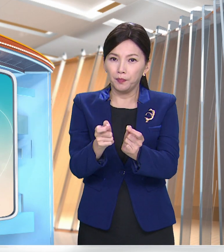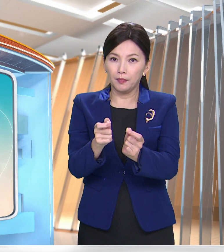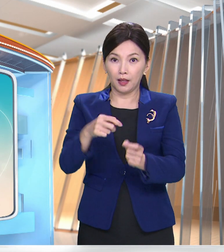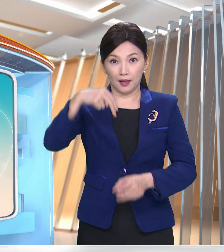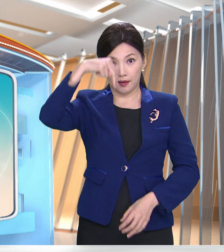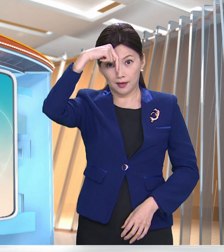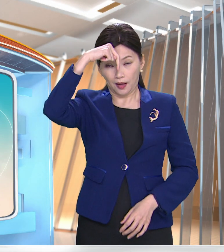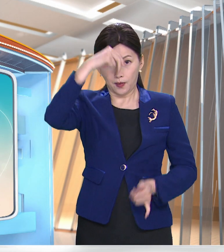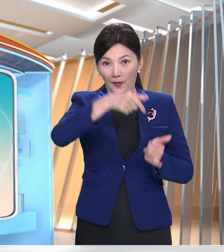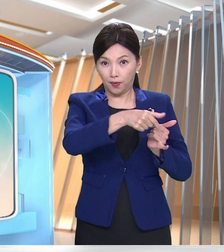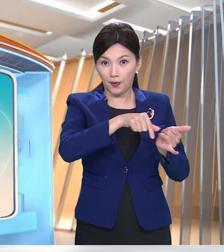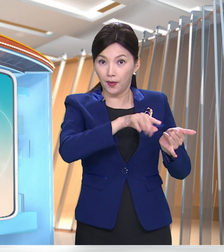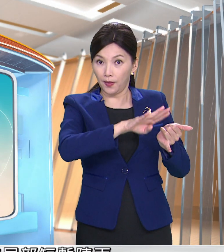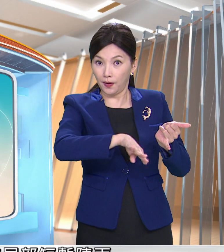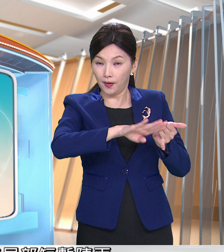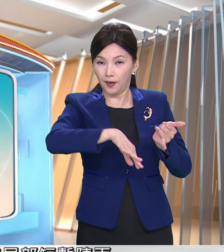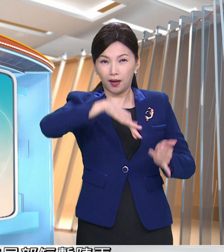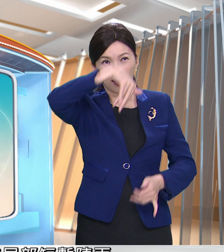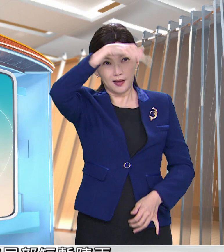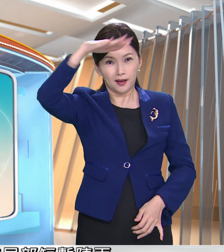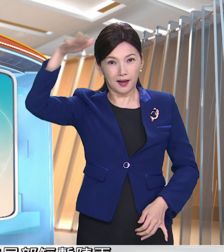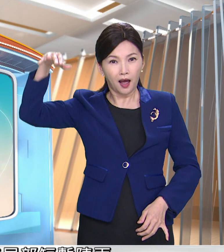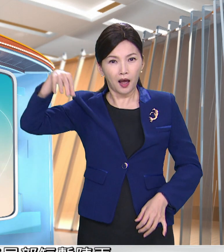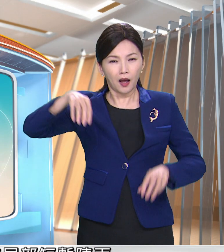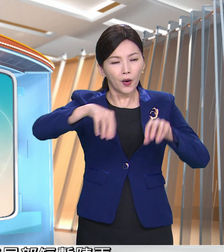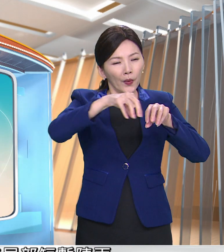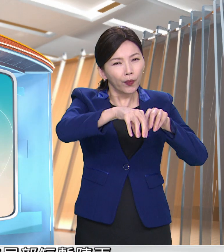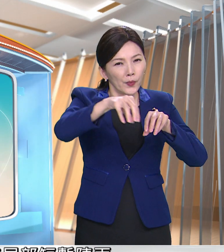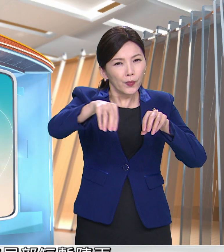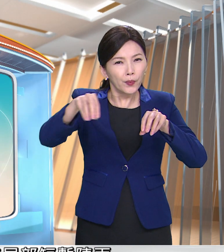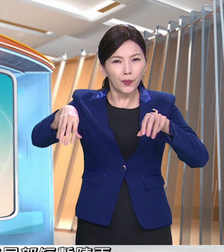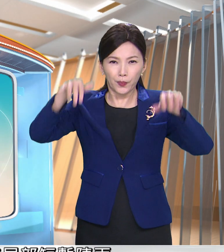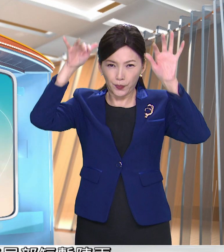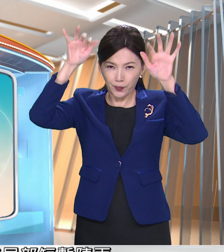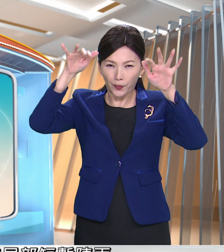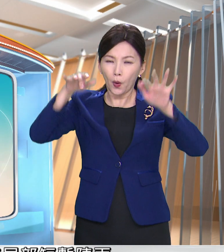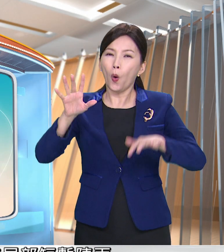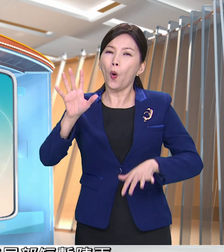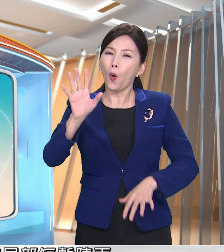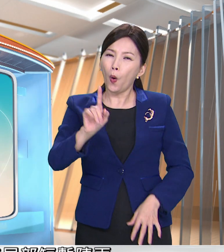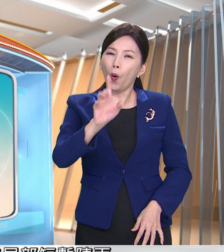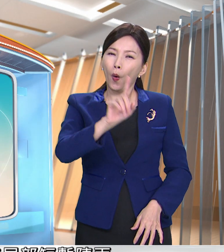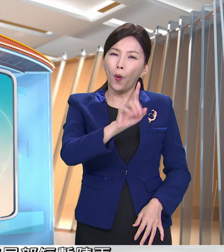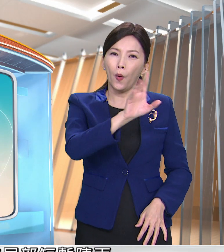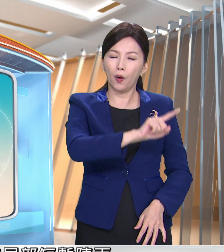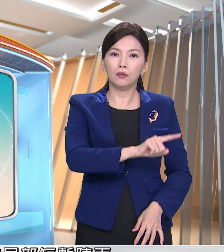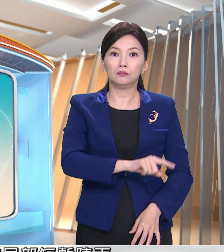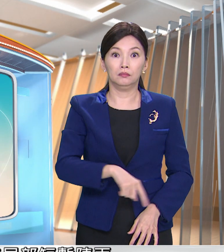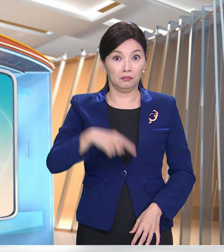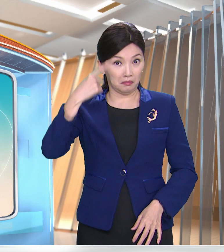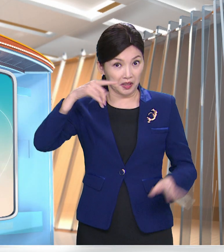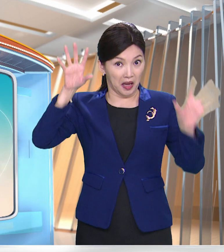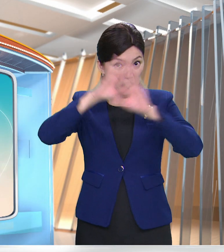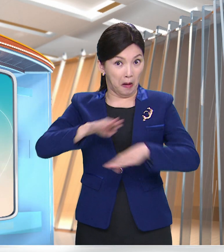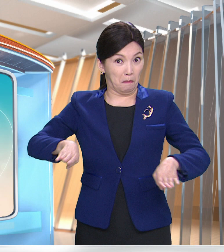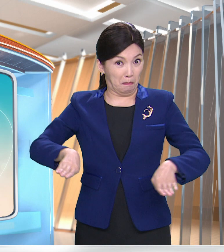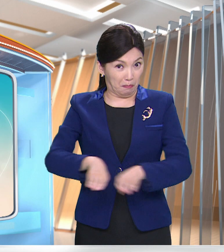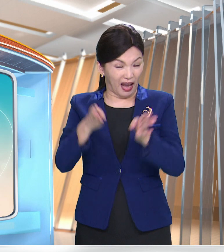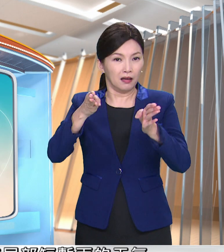暂雨，午后中南部山区有局部短暂阵雨。明天晚上开始，北